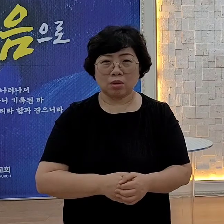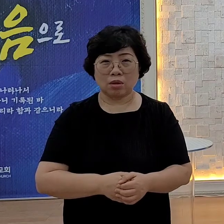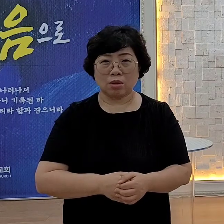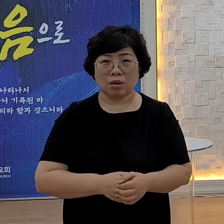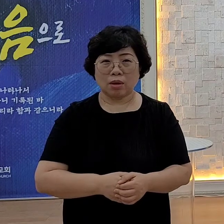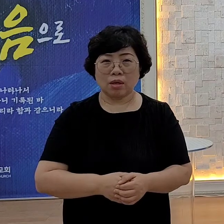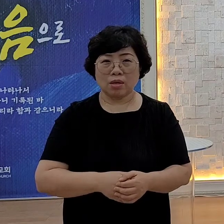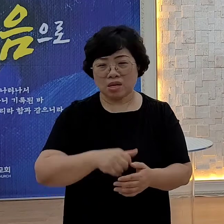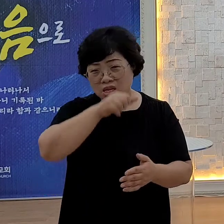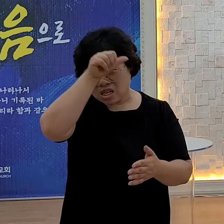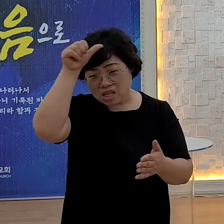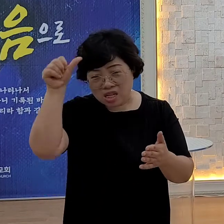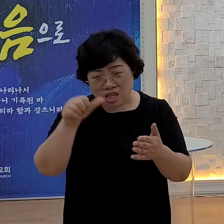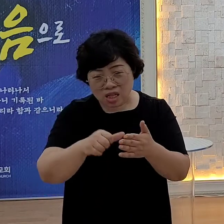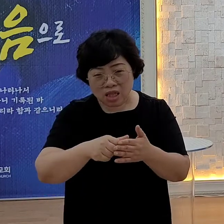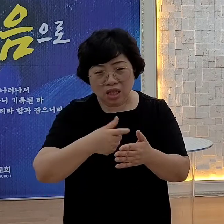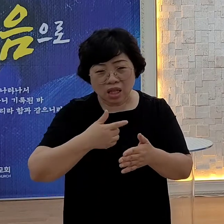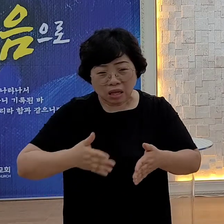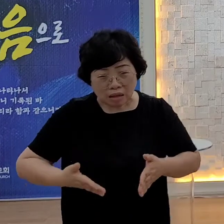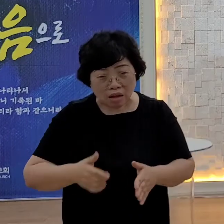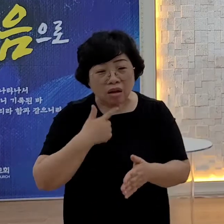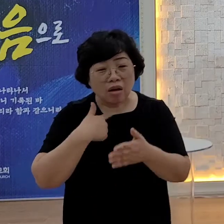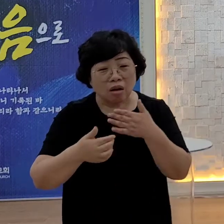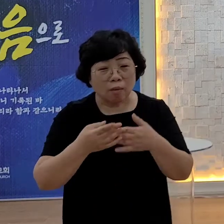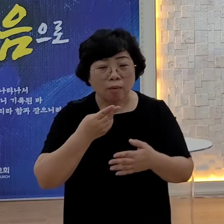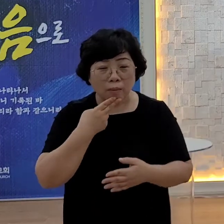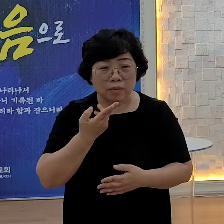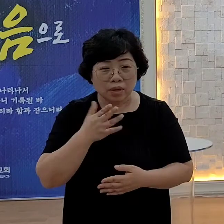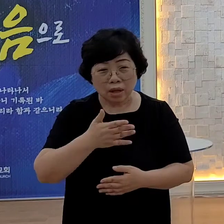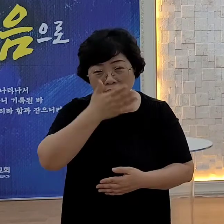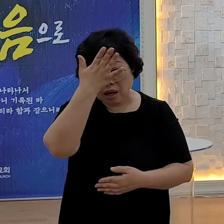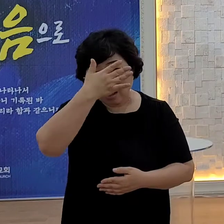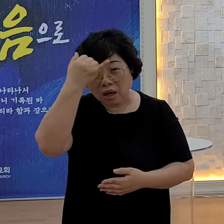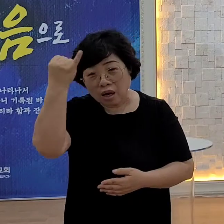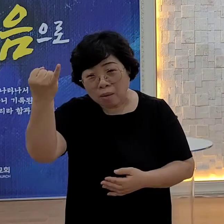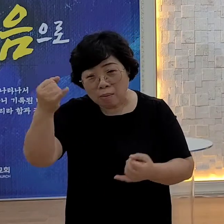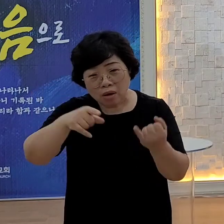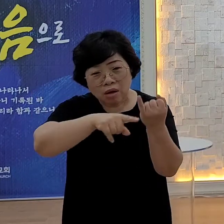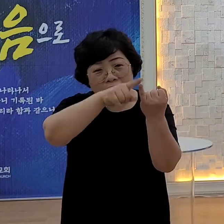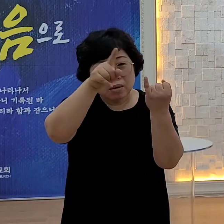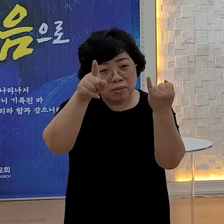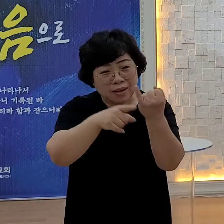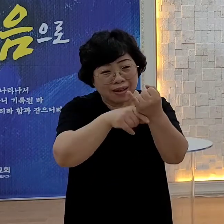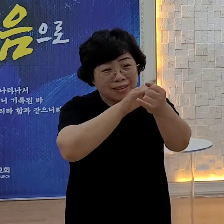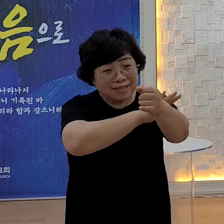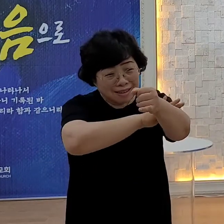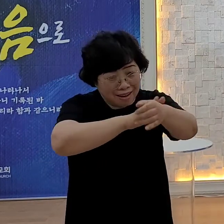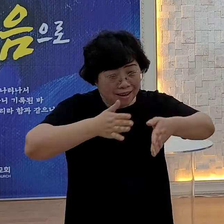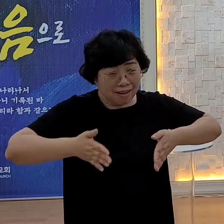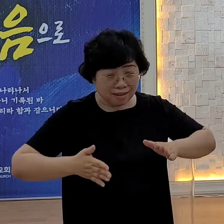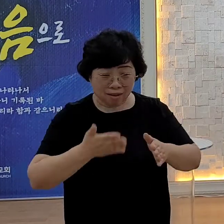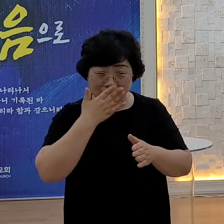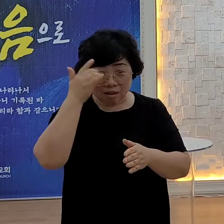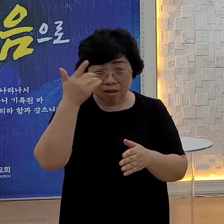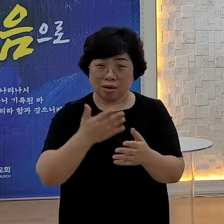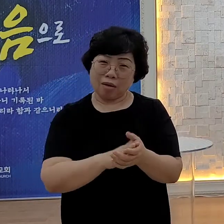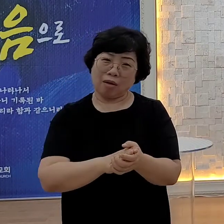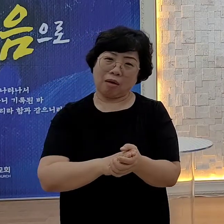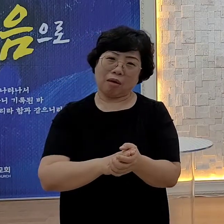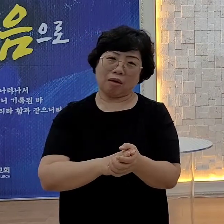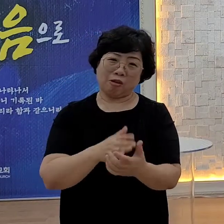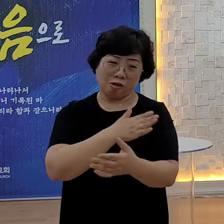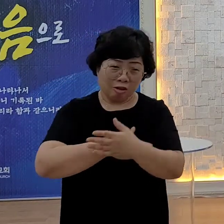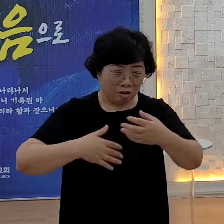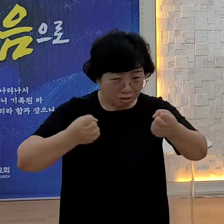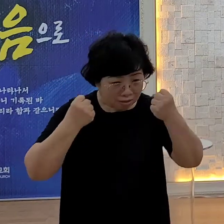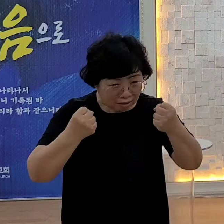평생에 한 번도 애를 낳아본 적이 없는 할머니인데 애를 임신을 했다 칩시다. 10달 뒤에 애를 낳는데 그러면